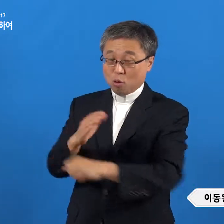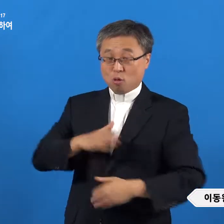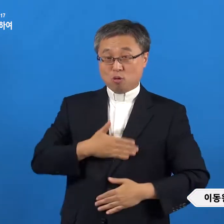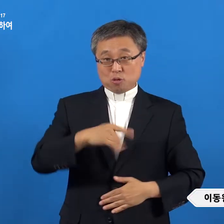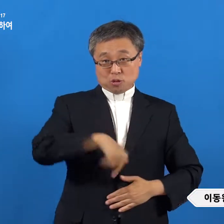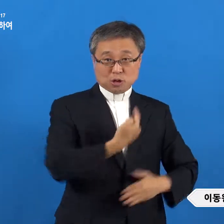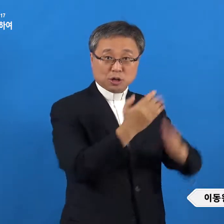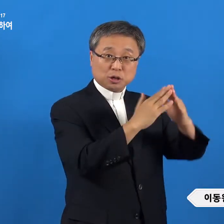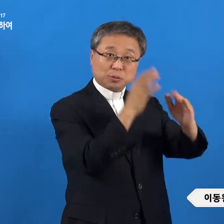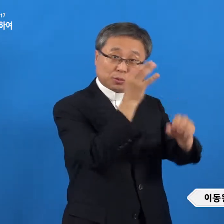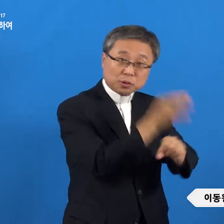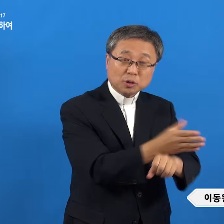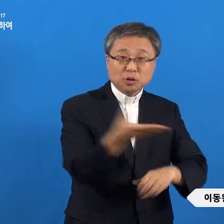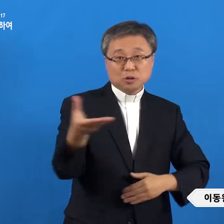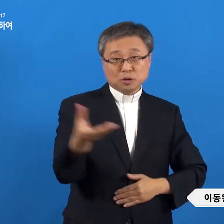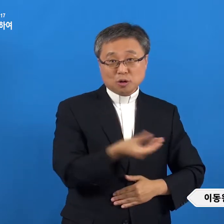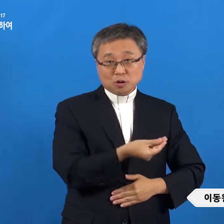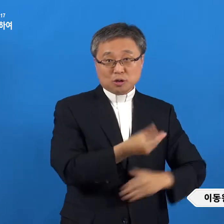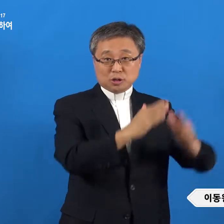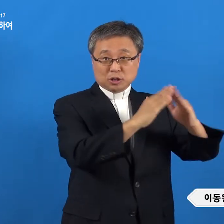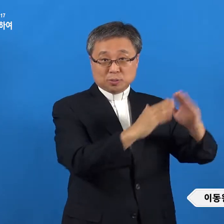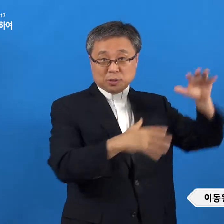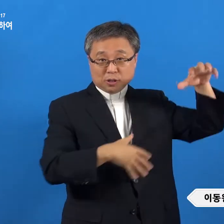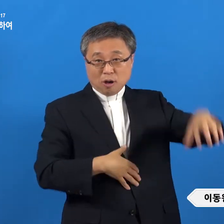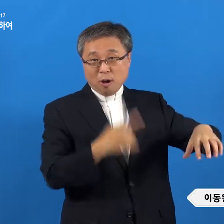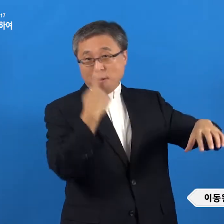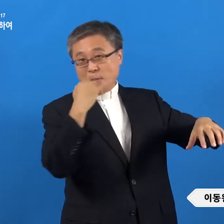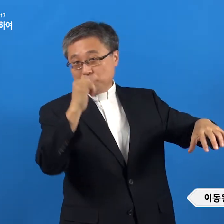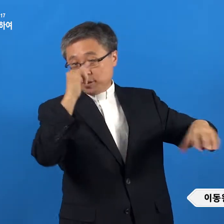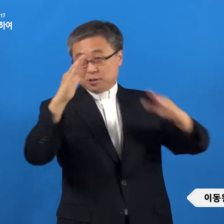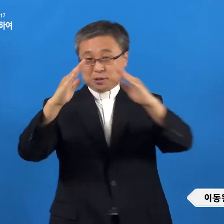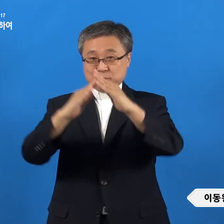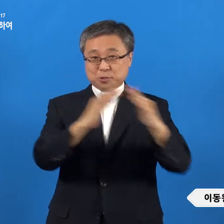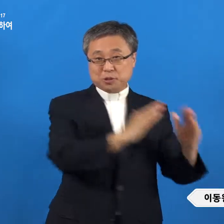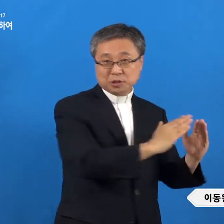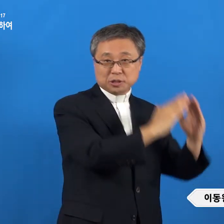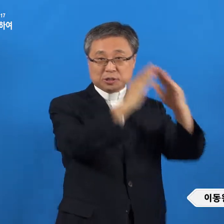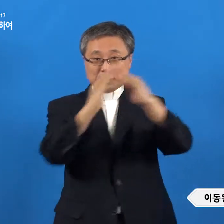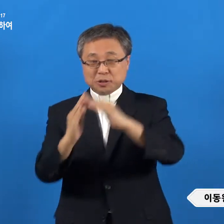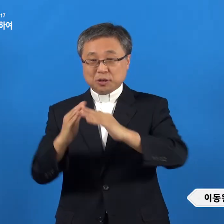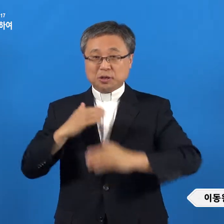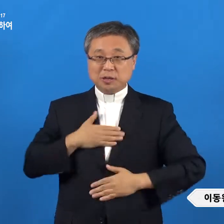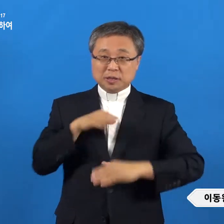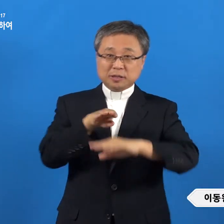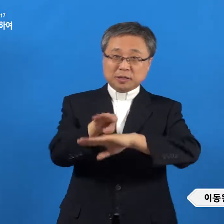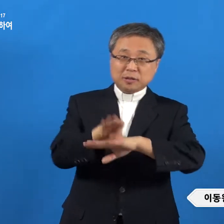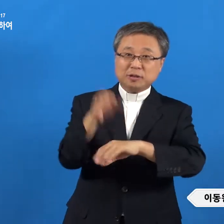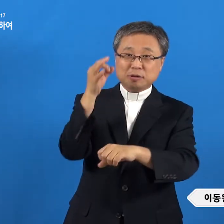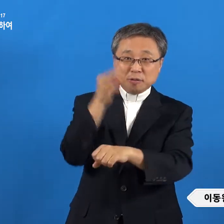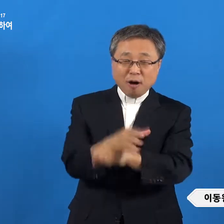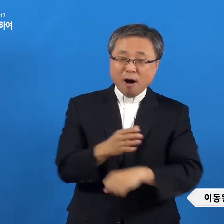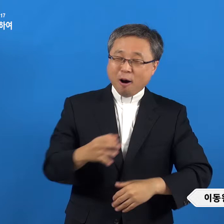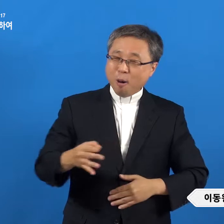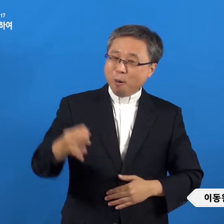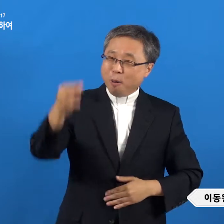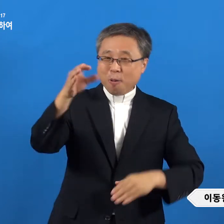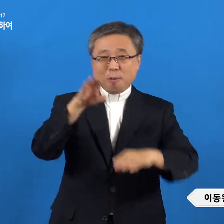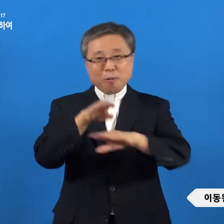샀어요. 전셋집에서 멋진 집으로 이사 왔습니다. 그리고 멋진 자동차를 샀습니다. 고급 자동차를. 그리고